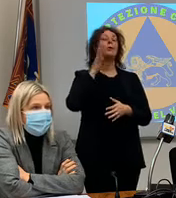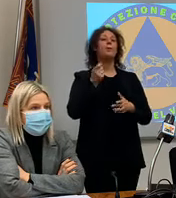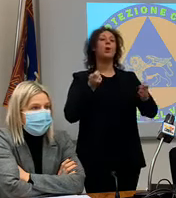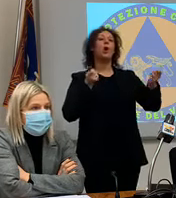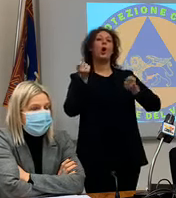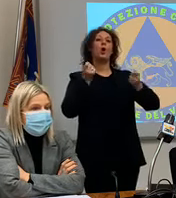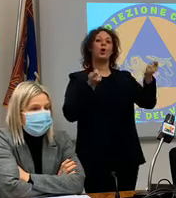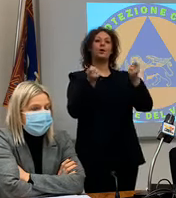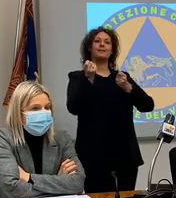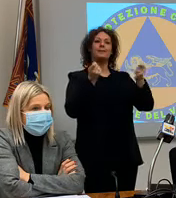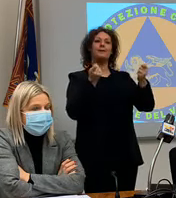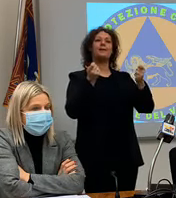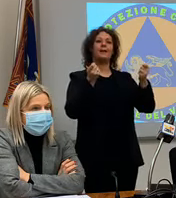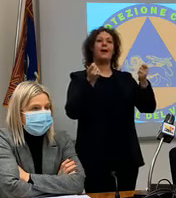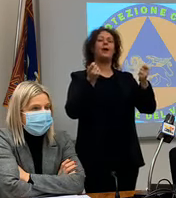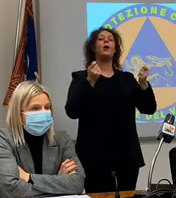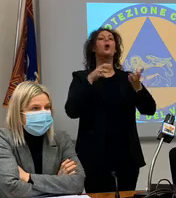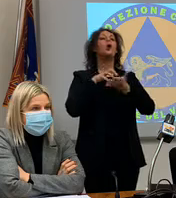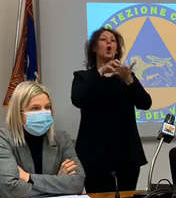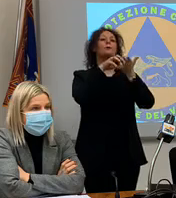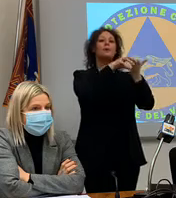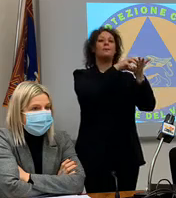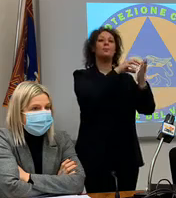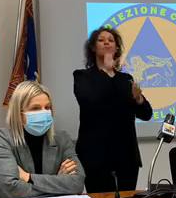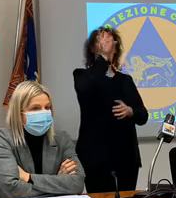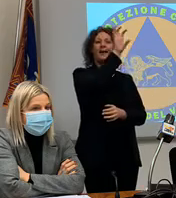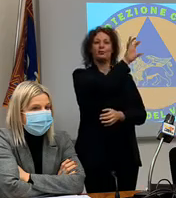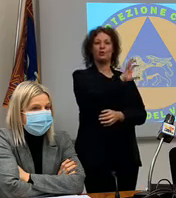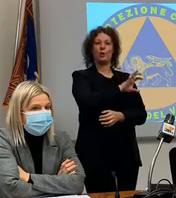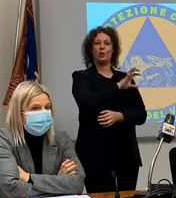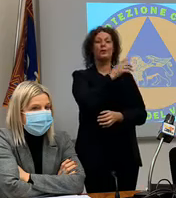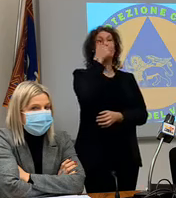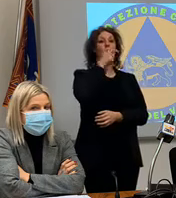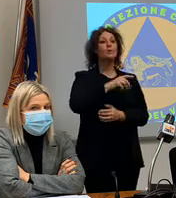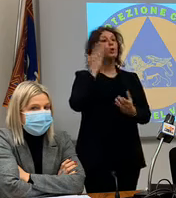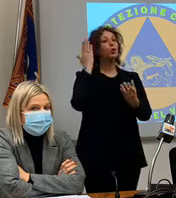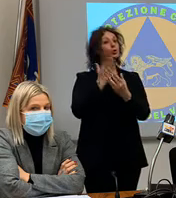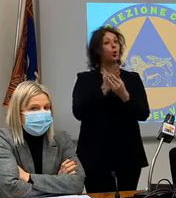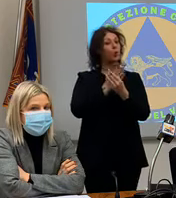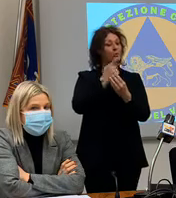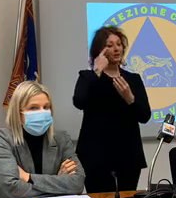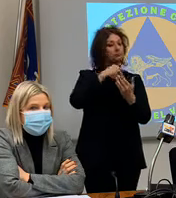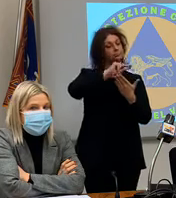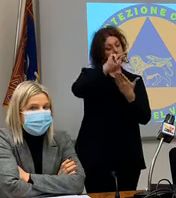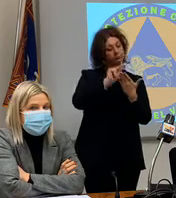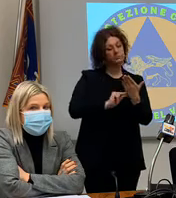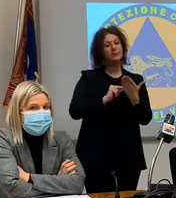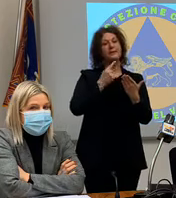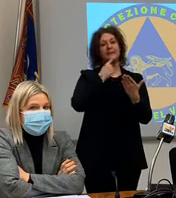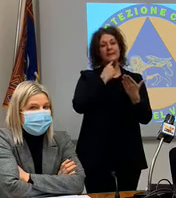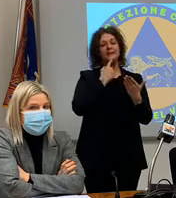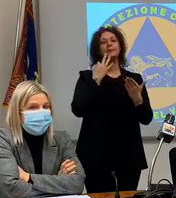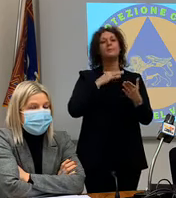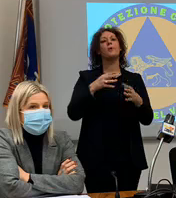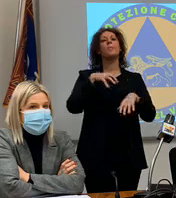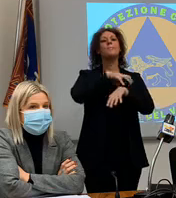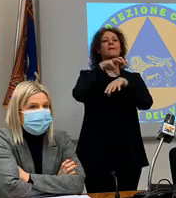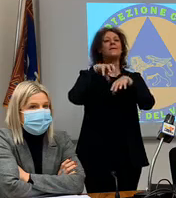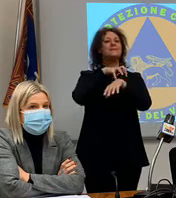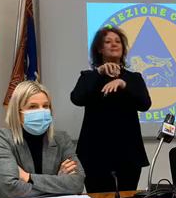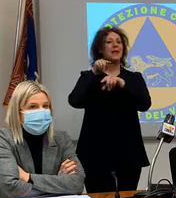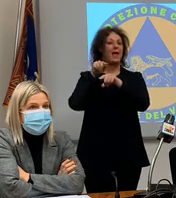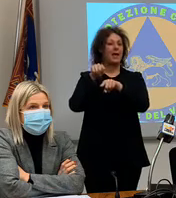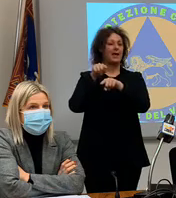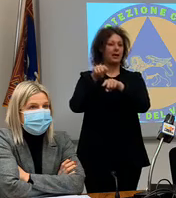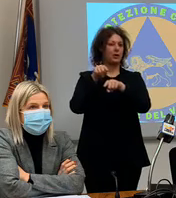regioni perché quel documento è stato scritto a più mani è stato scritto dal ministero dal dai tecnici del Ministero